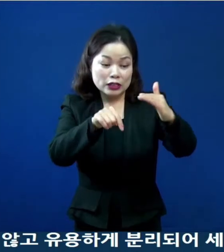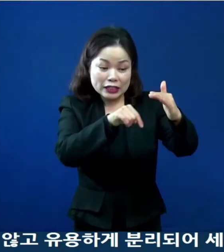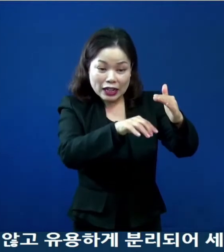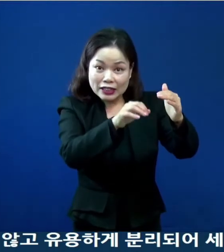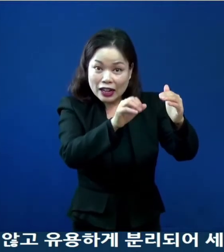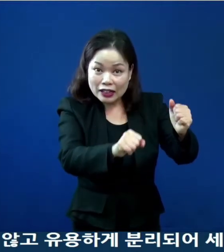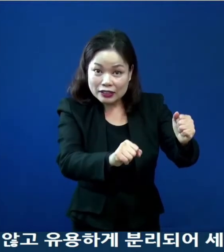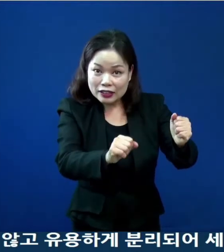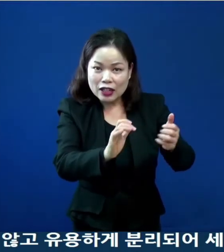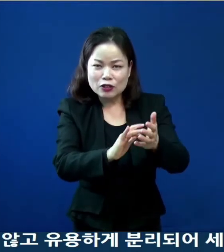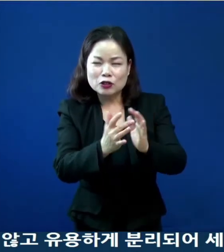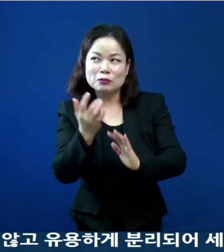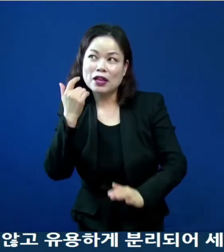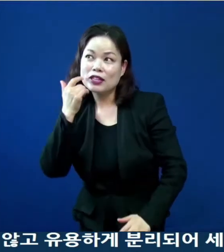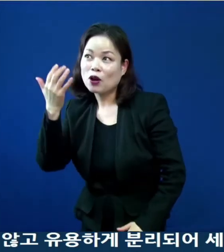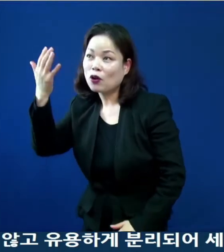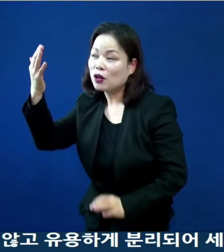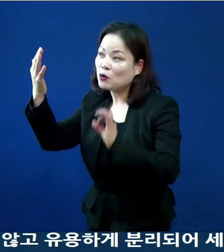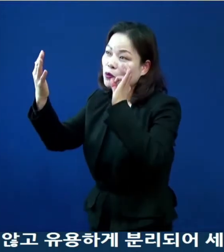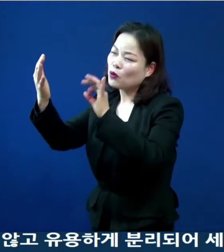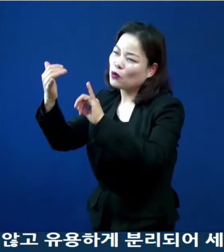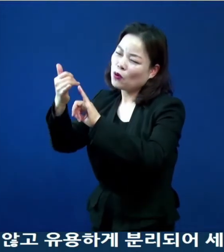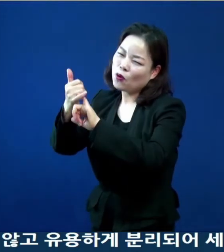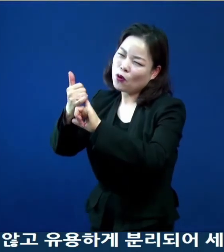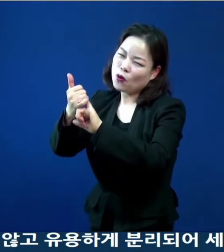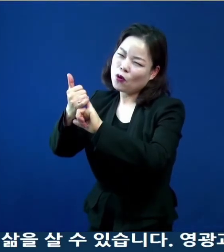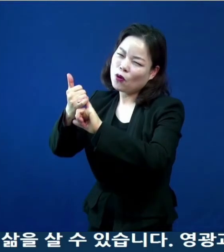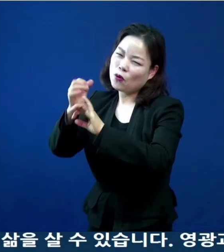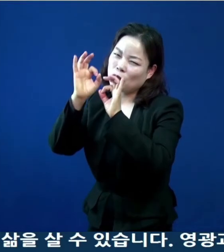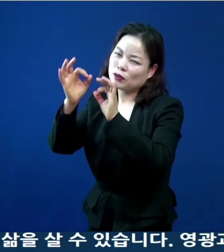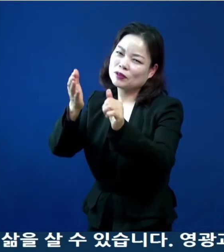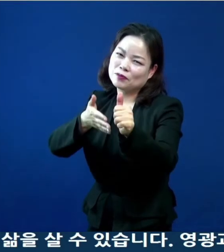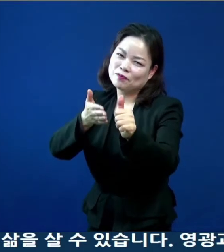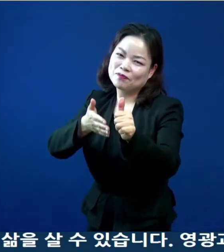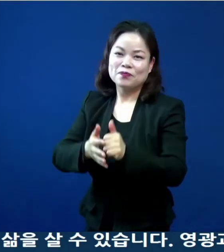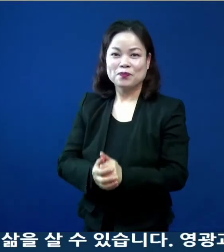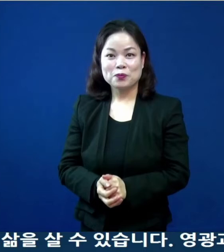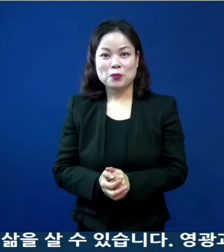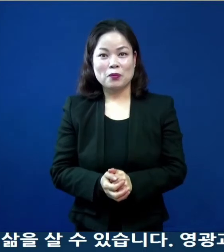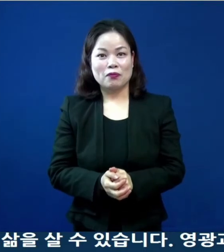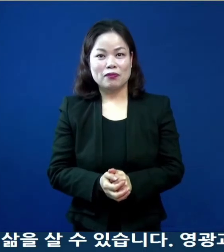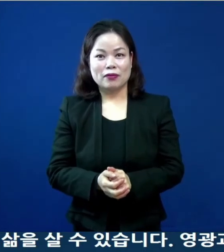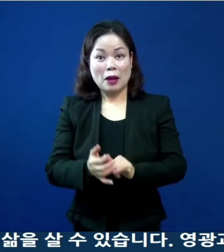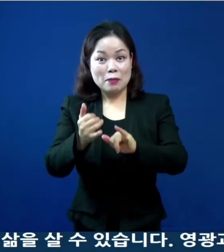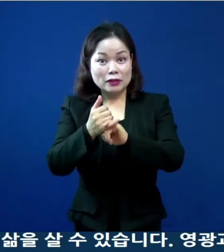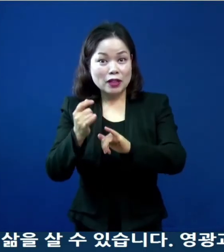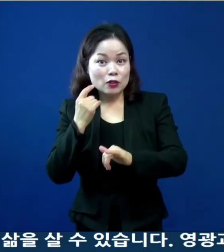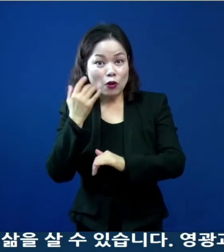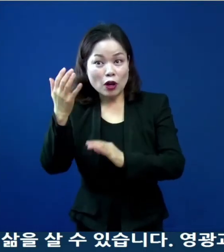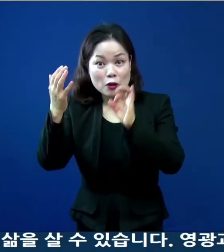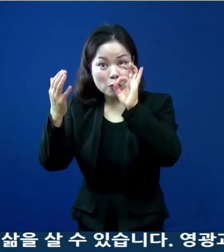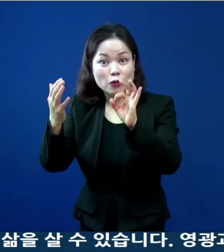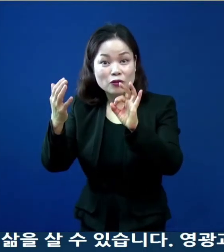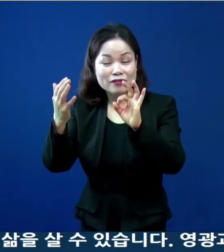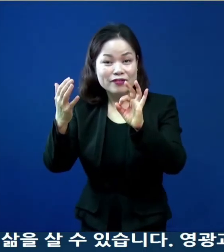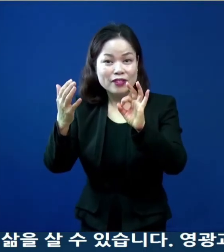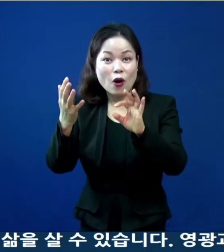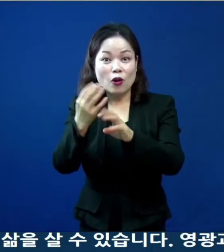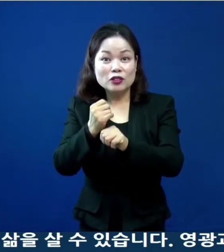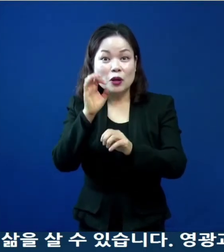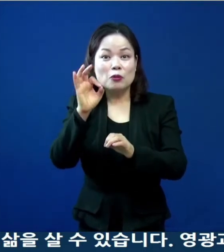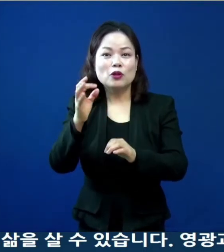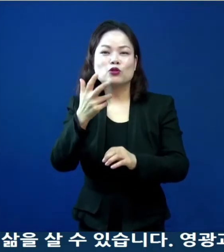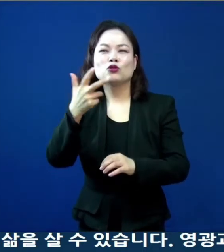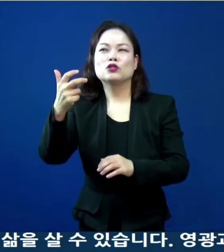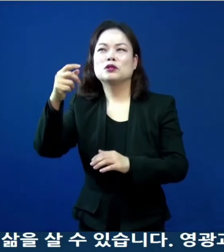거하시는 하나님의 영광을 꼭 볼 수 있기를 주 안에서 소망합니다. 여러분 반드시 영광을 보실 겁니다. 언제 보실